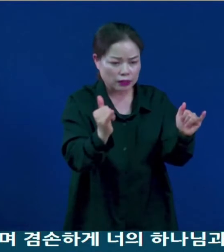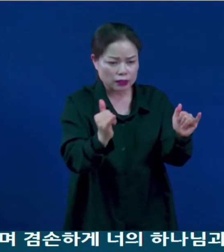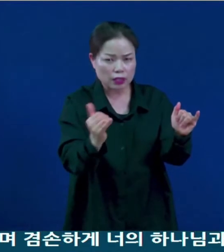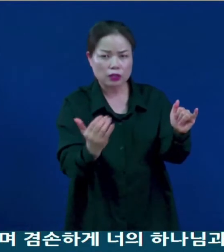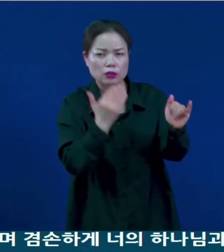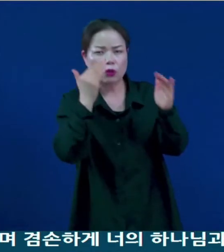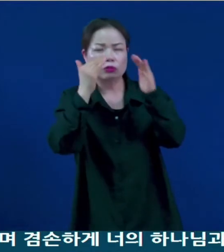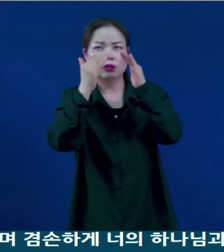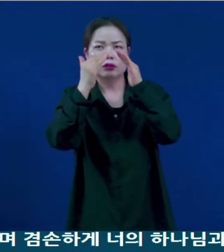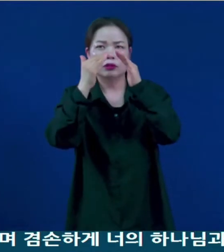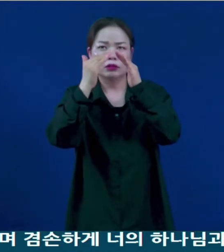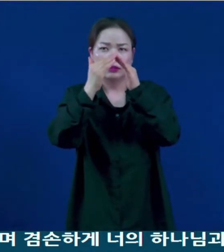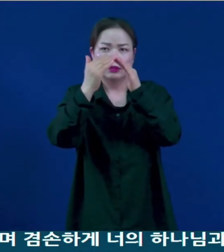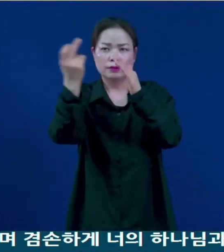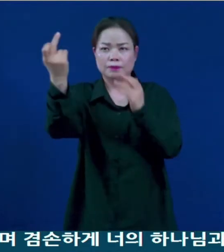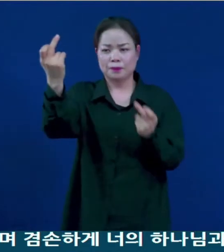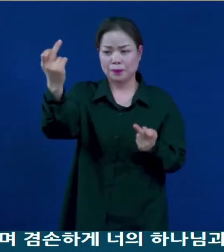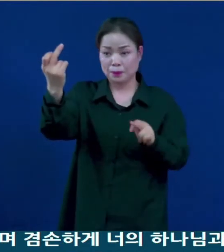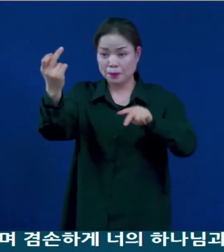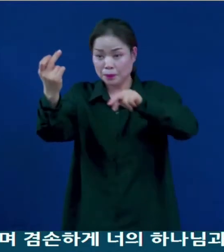향해 올라오면서